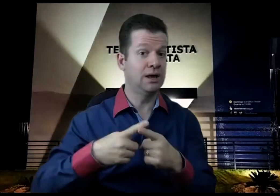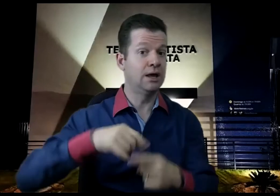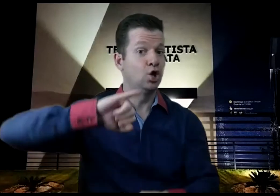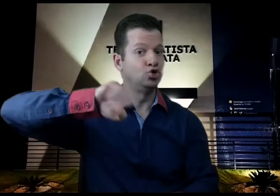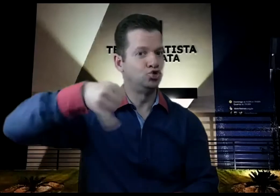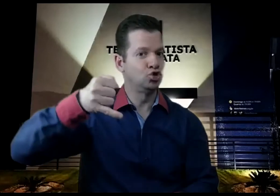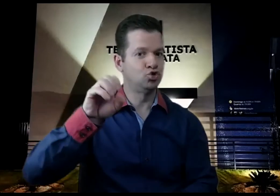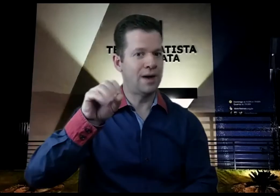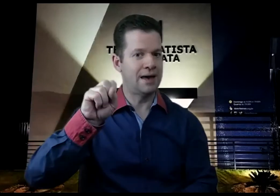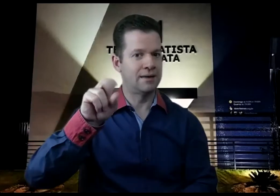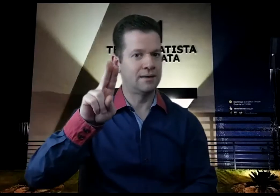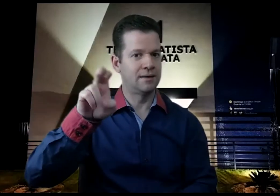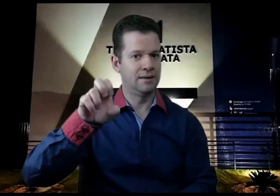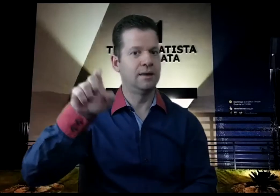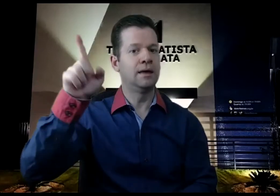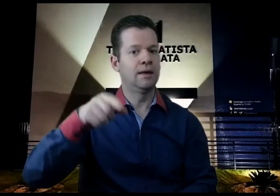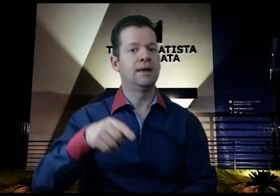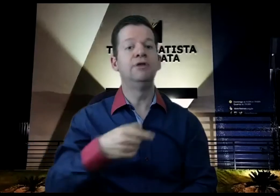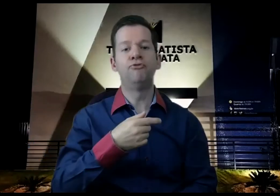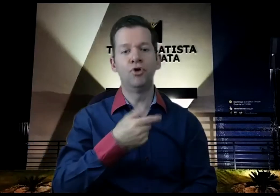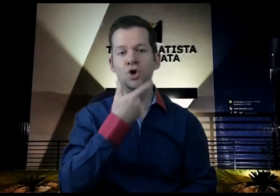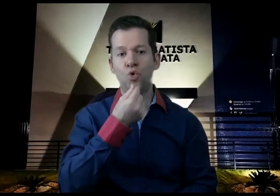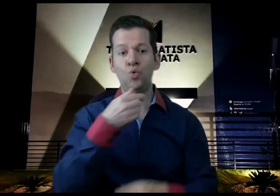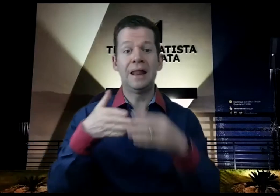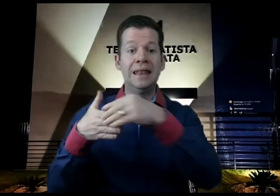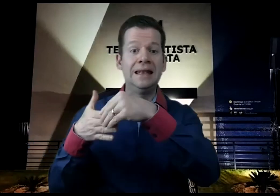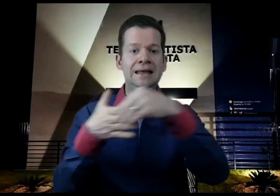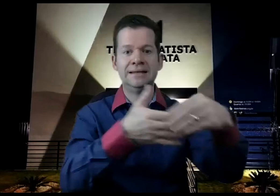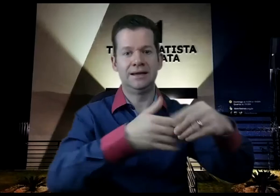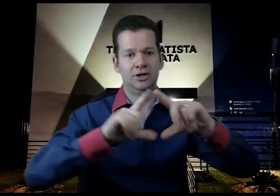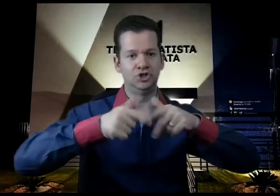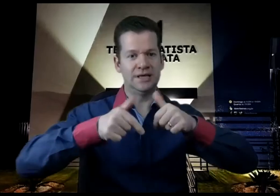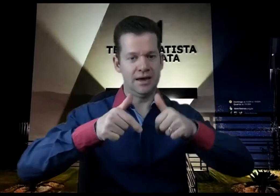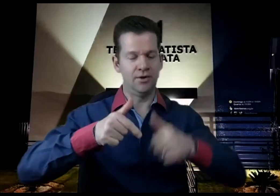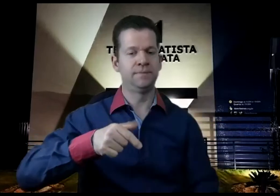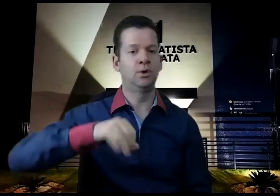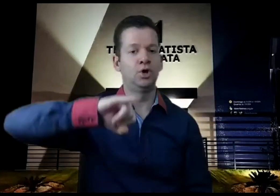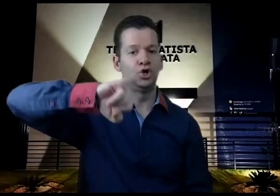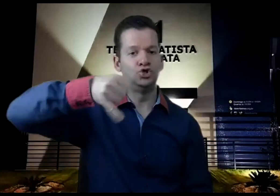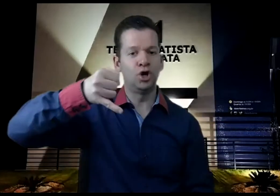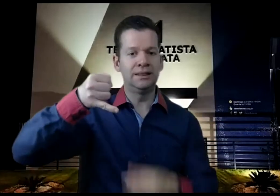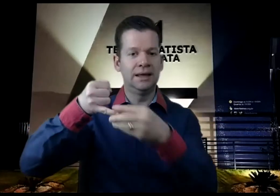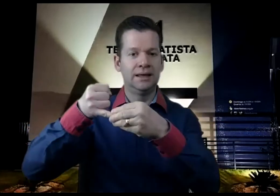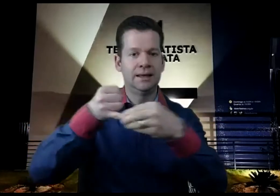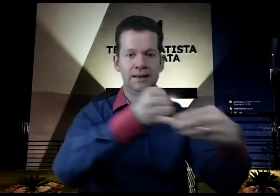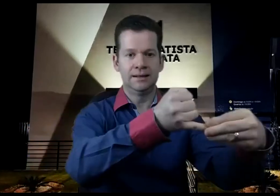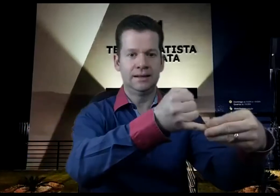quê? Josué, ele foi um líder de Israel. Então, J,